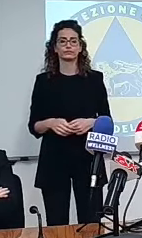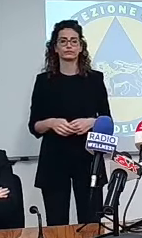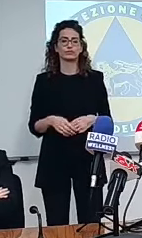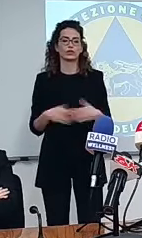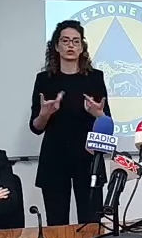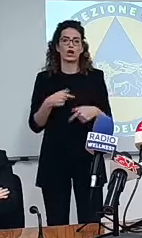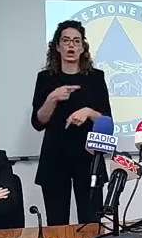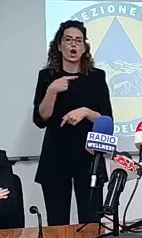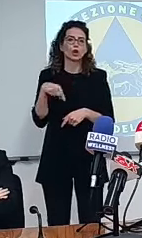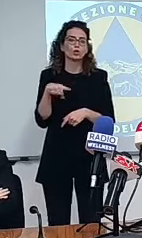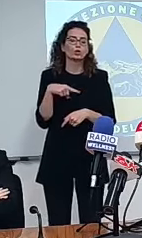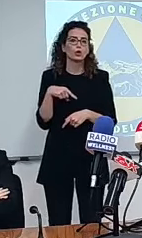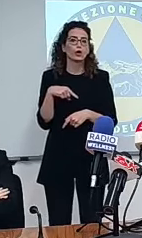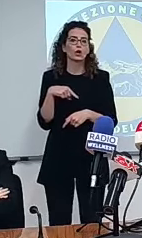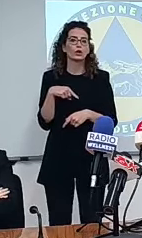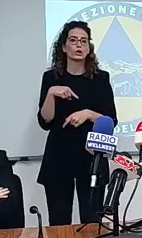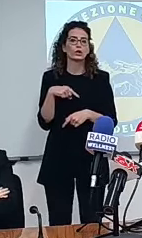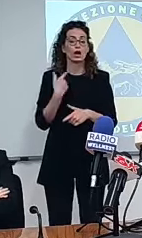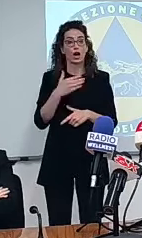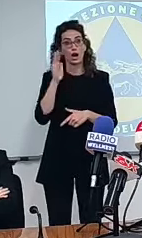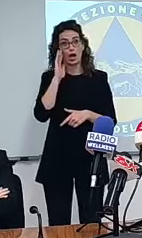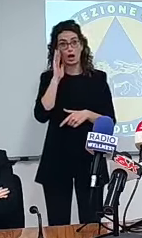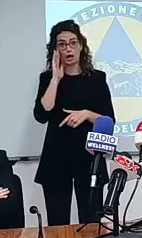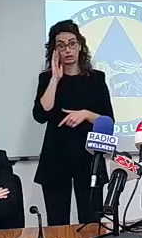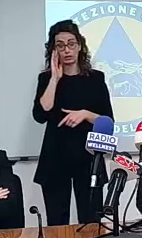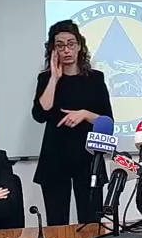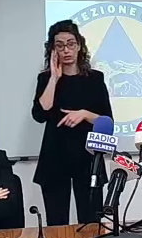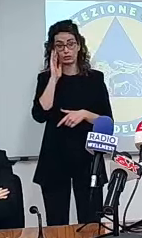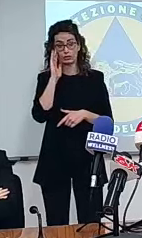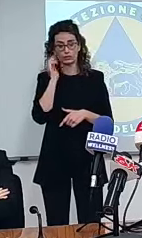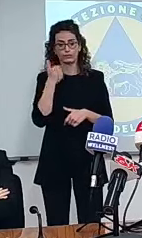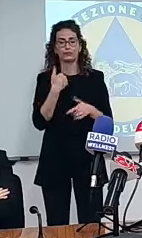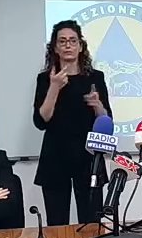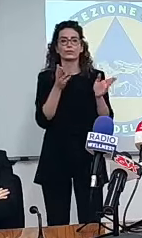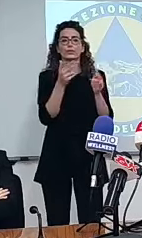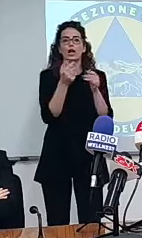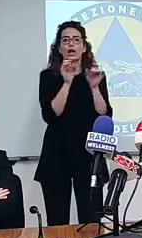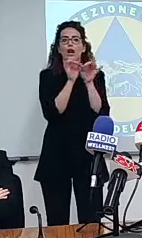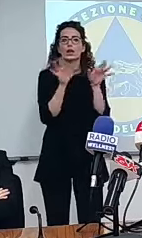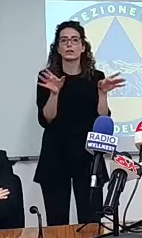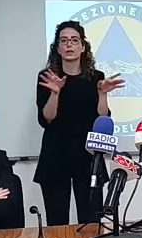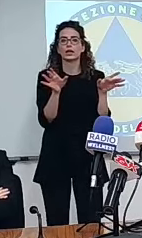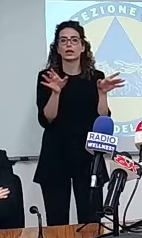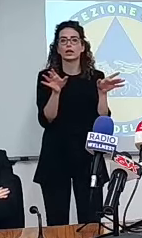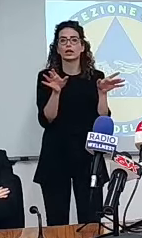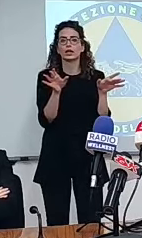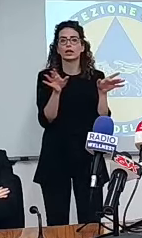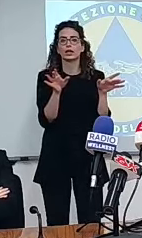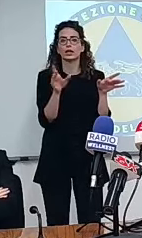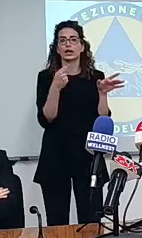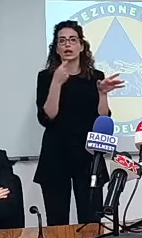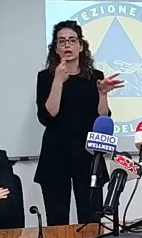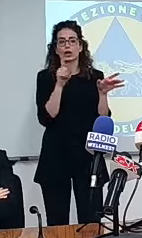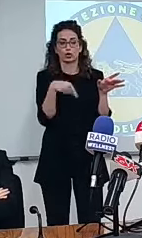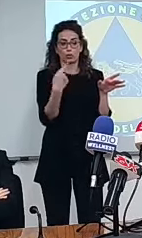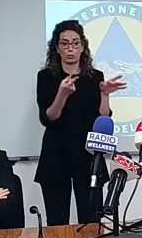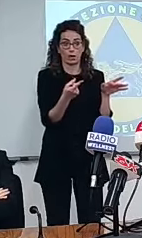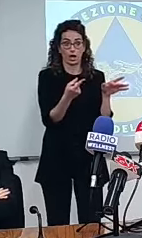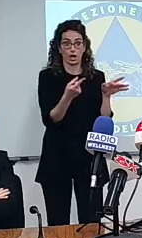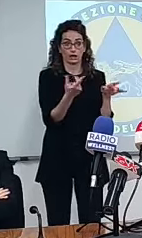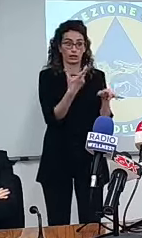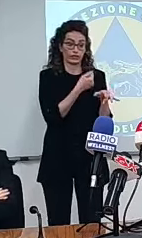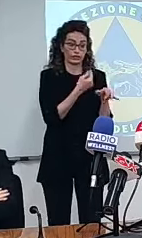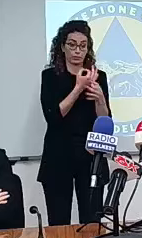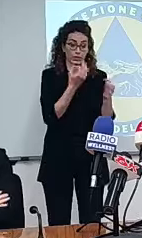Cioè noi non possiamo... Attenzione che non è che sono posti liberi che mi dicono che domani non riuscirò a vaccinare